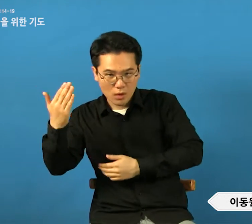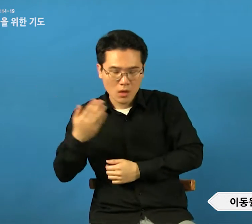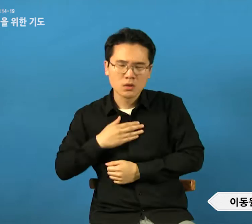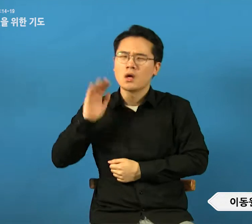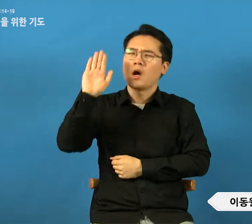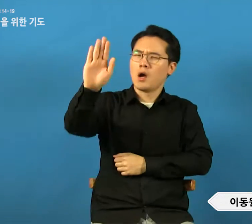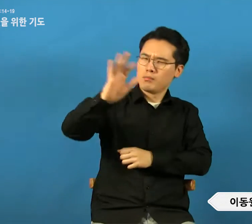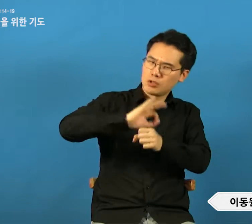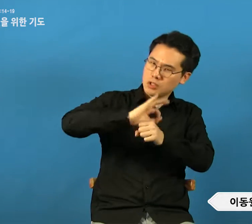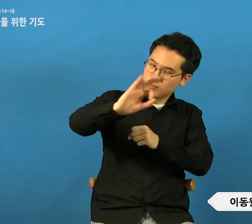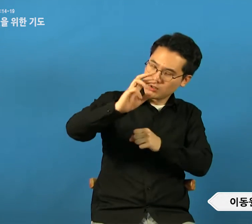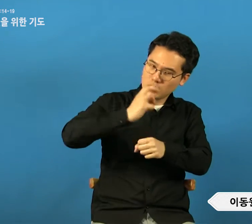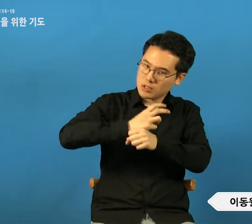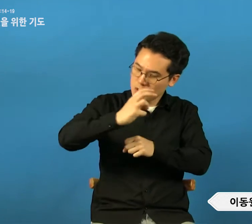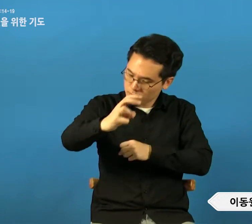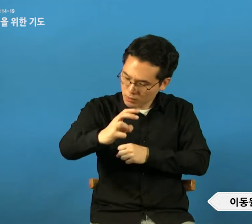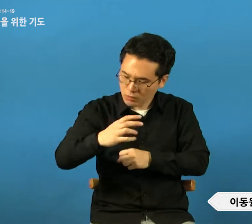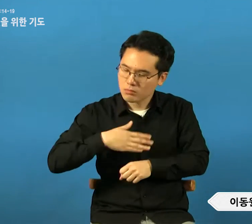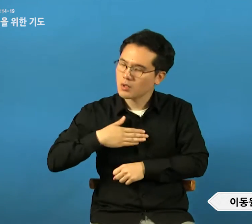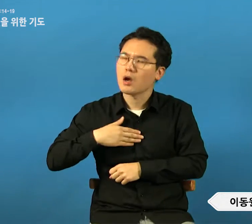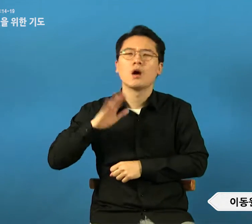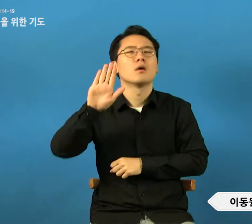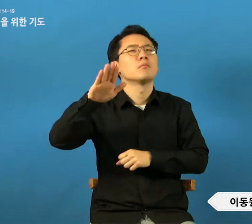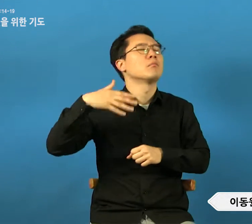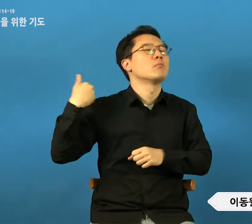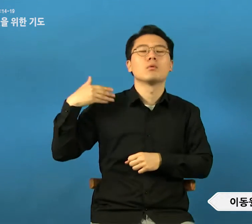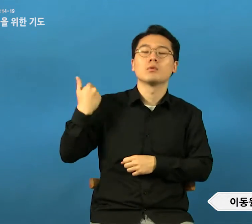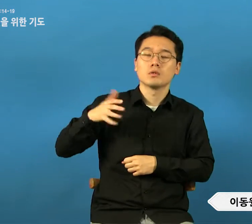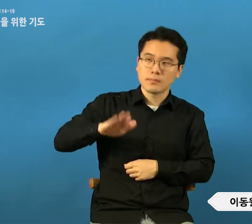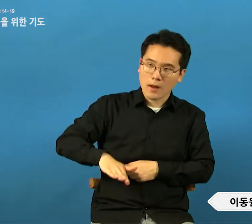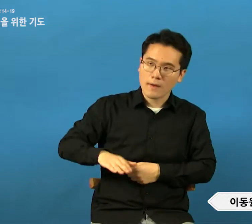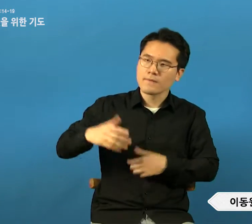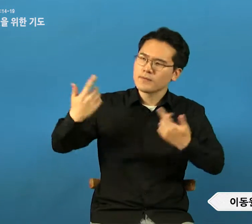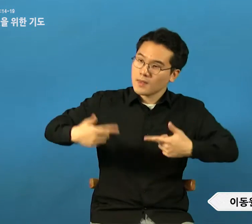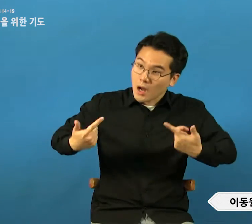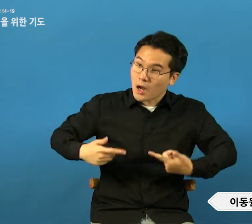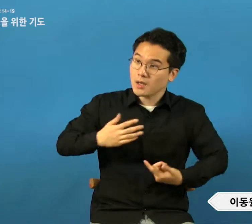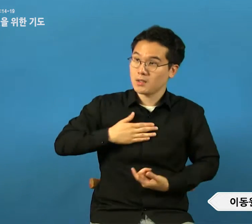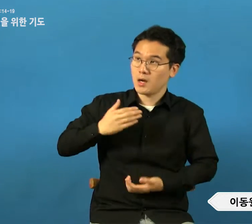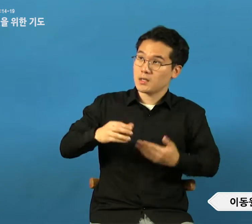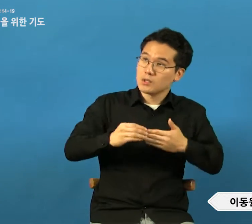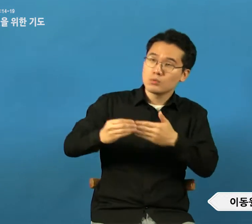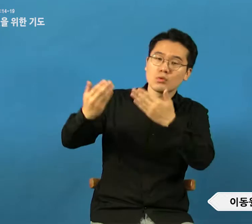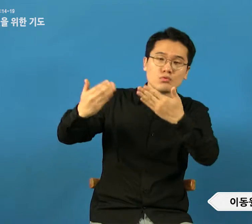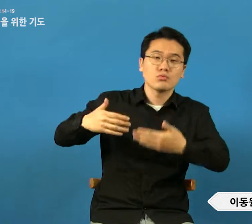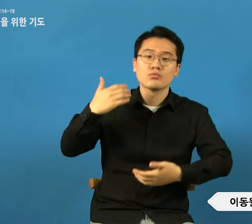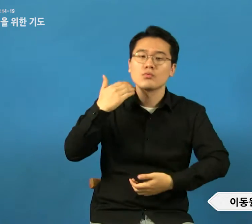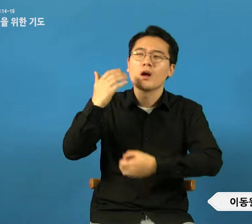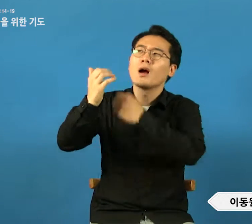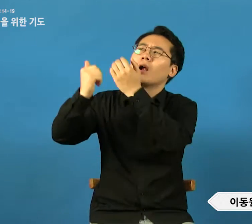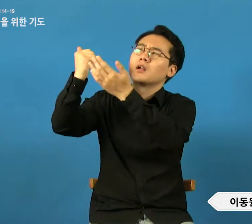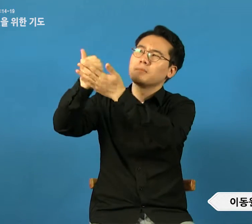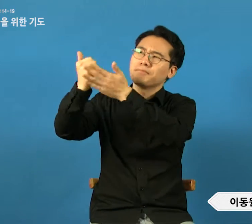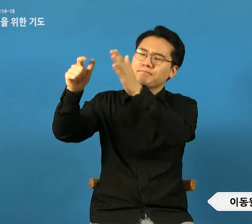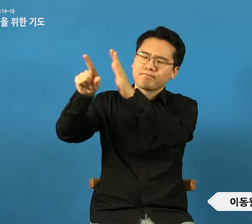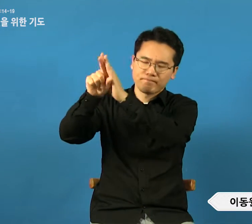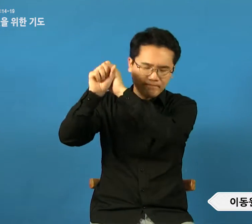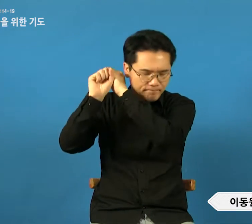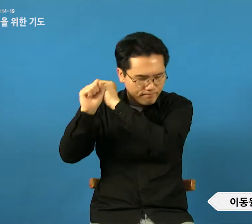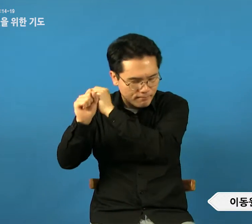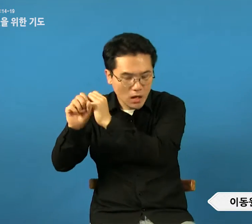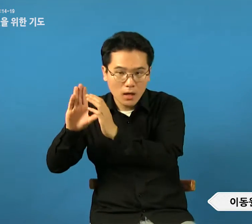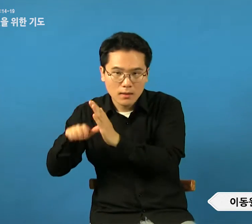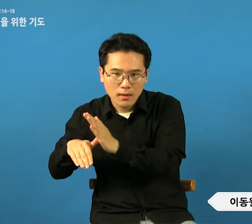후 제 미래를 알지 못하지만 날마다 나를 인도하시는 그분 앞에 나를 의탁할 때